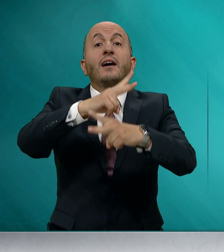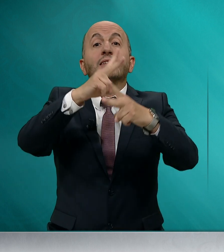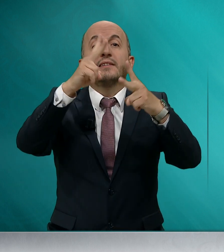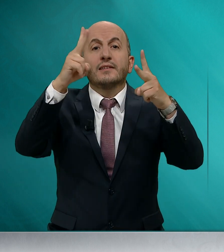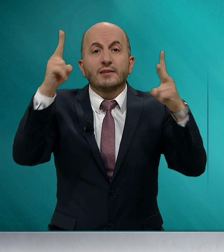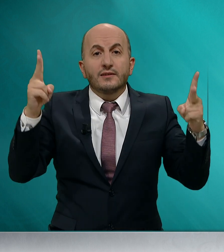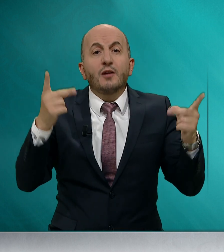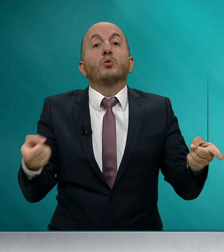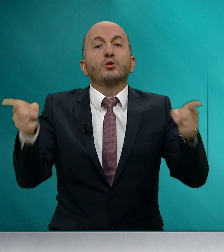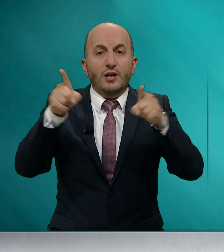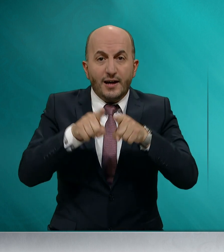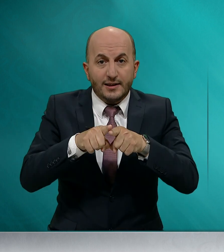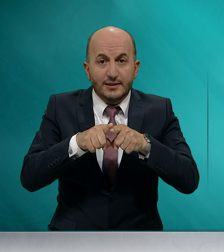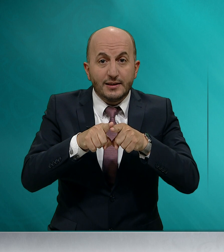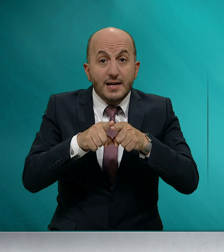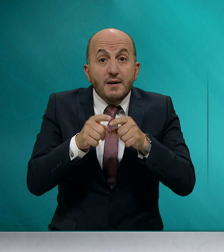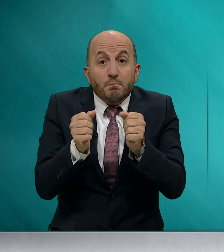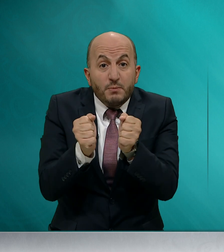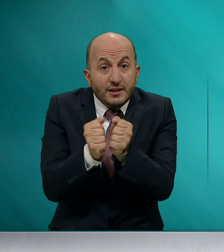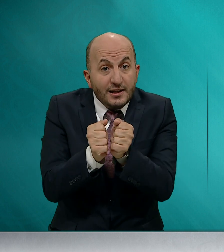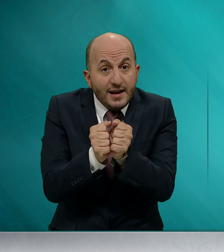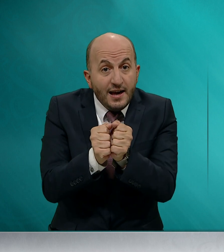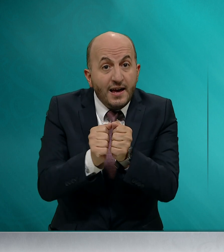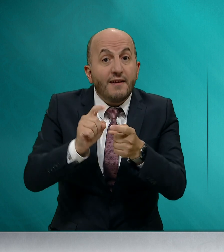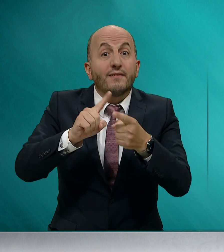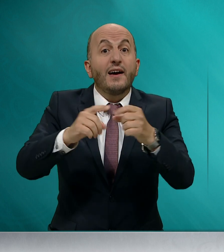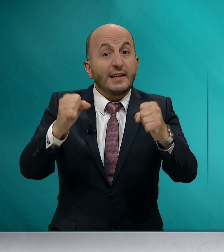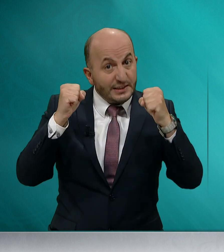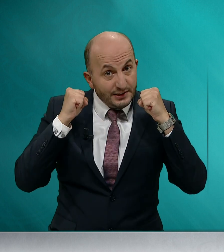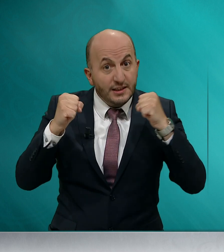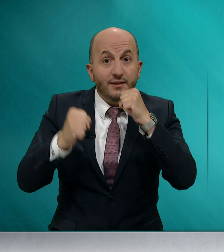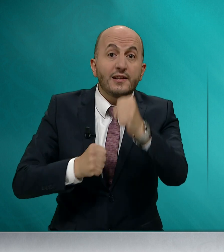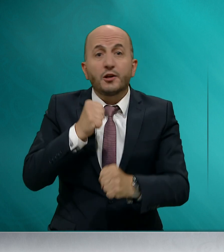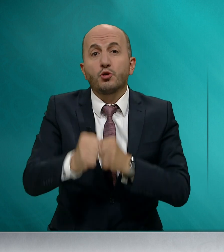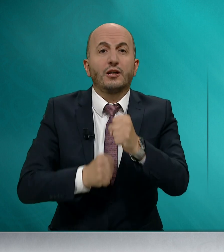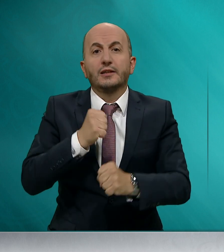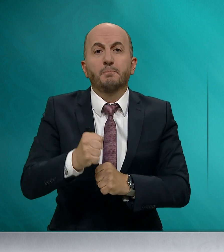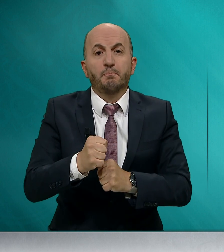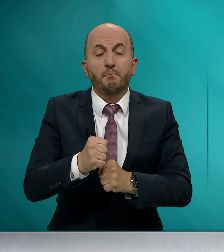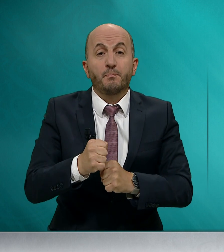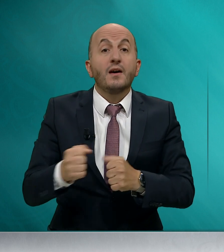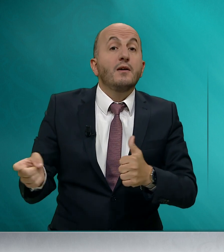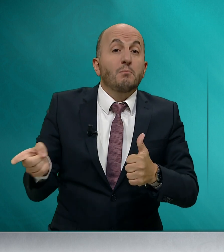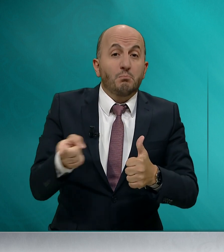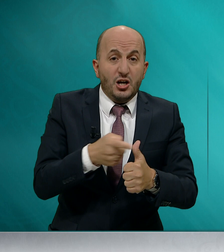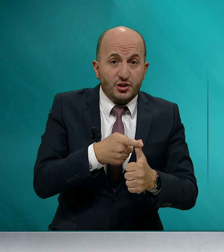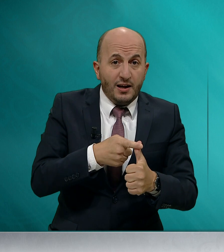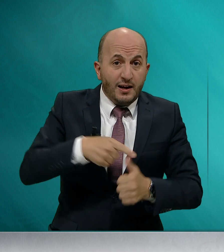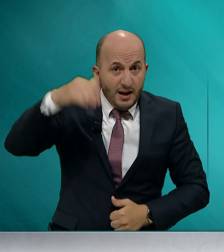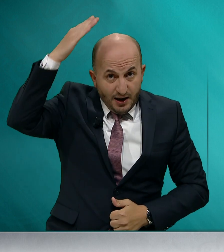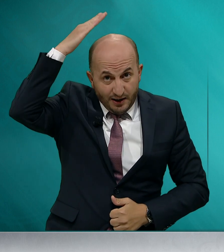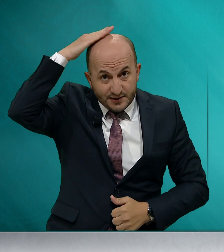İslam'ın aydınlığında buluşarak birliğe ve dirliğe koşalım.